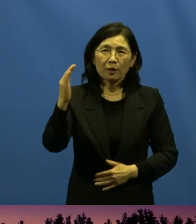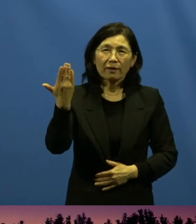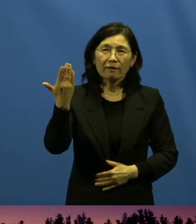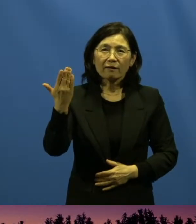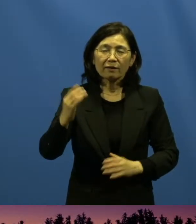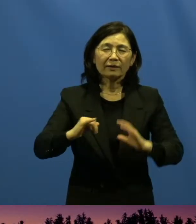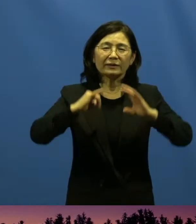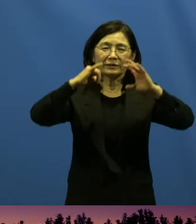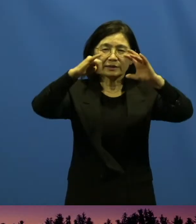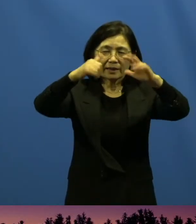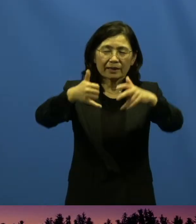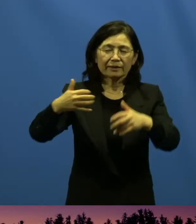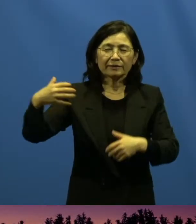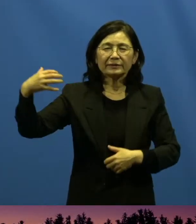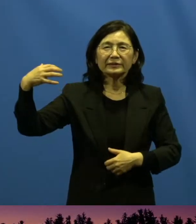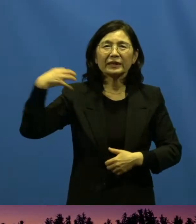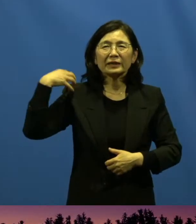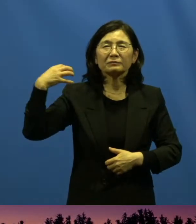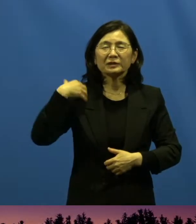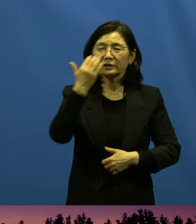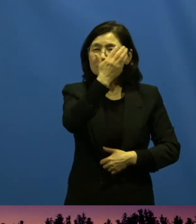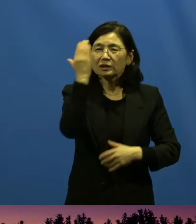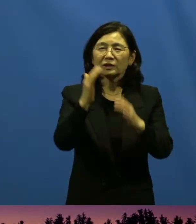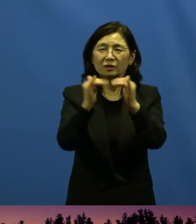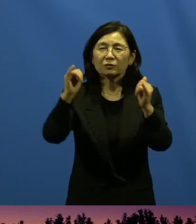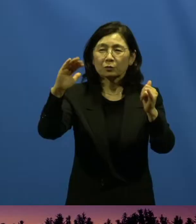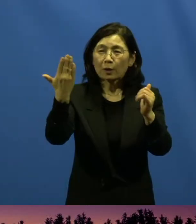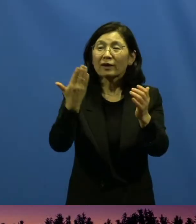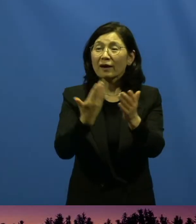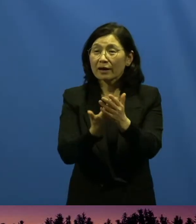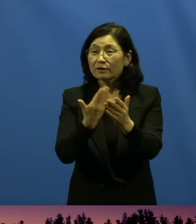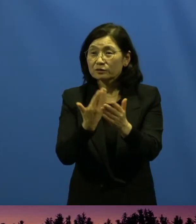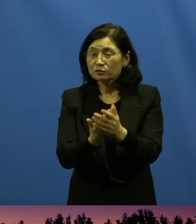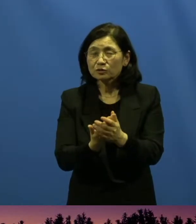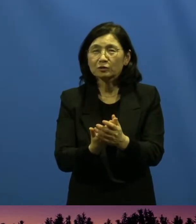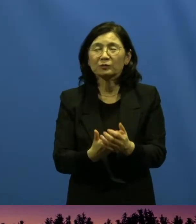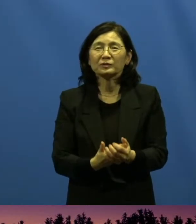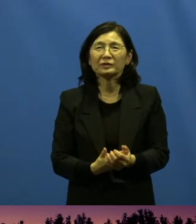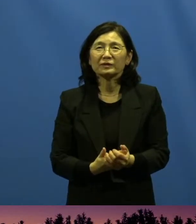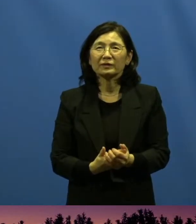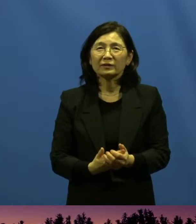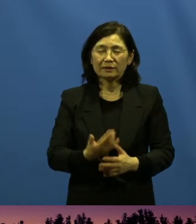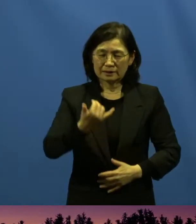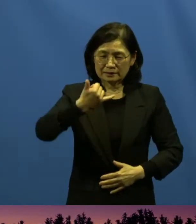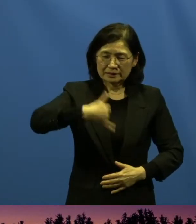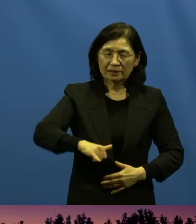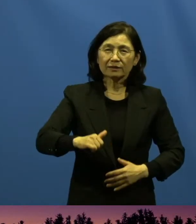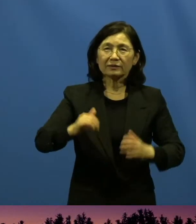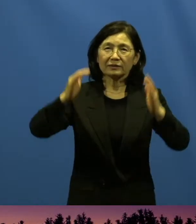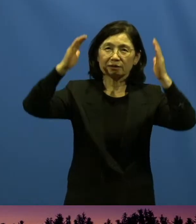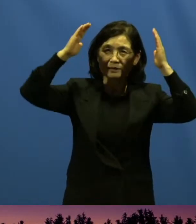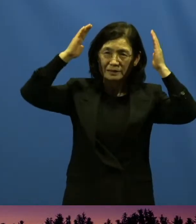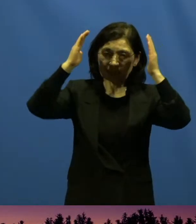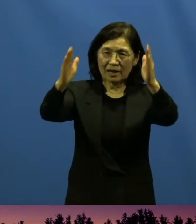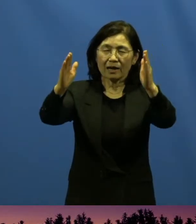책임지는 사람들이 나오게 하여 주시옵소서. 우리 자녀들을 향하여